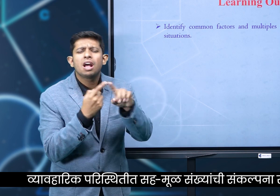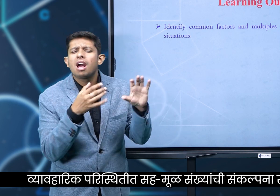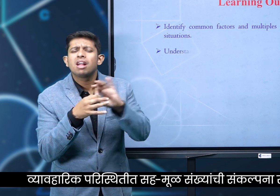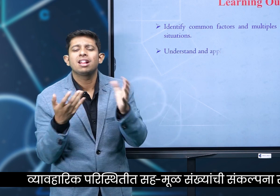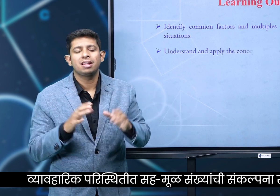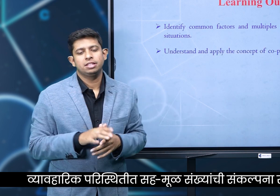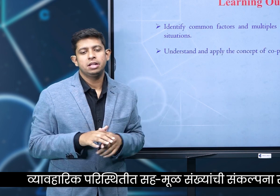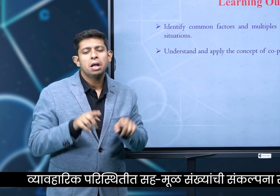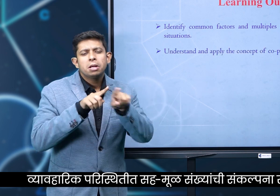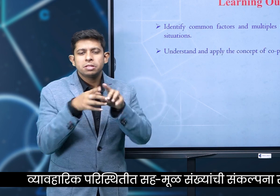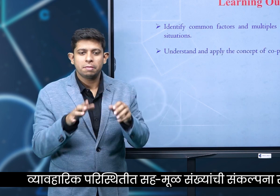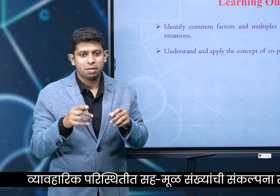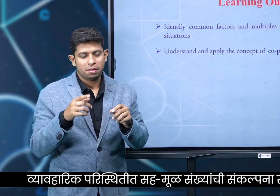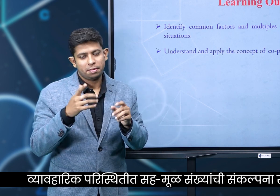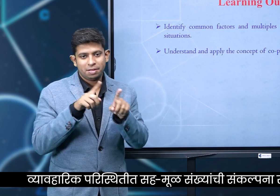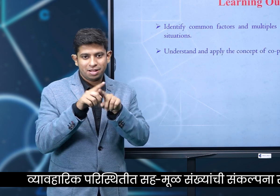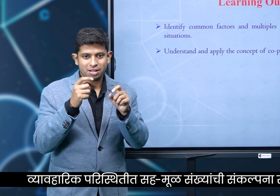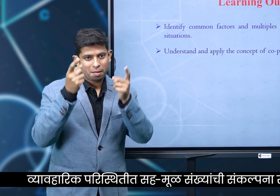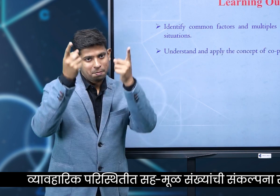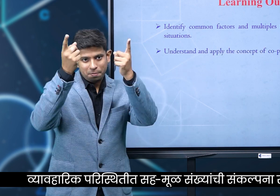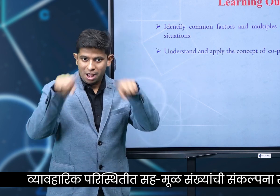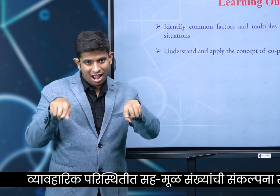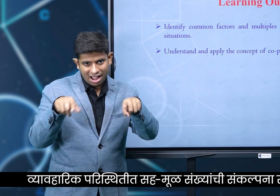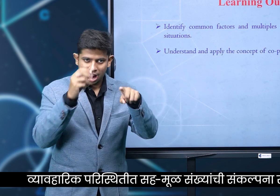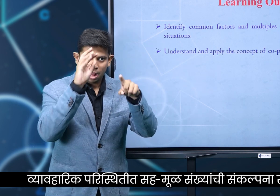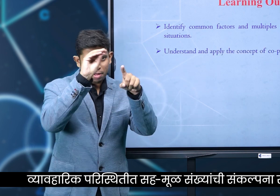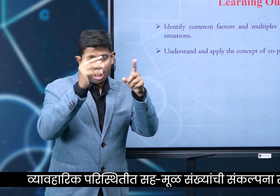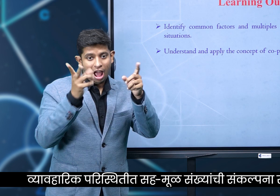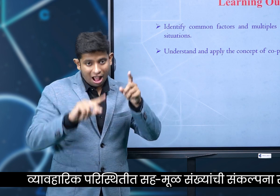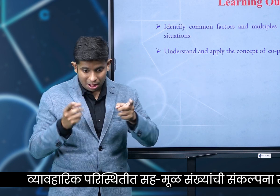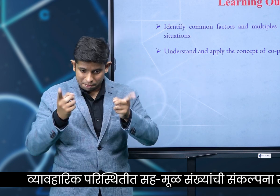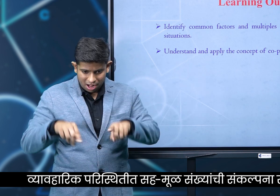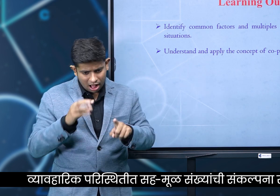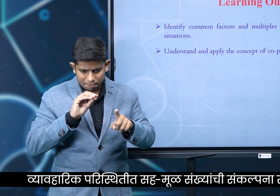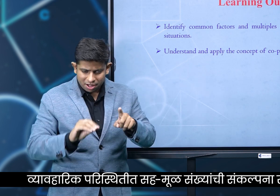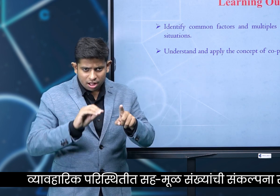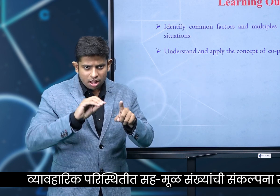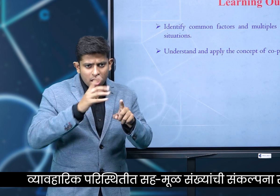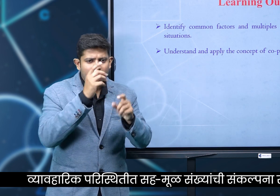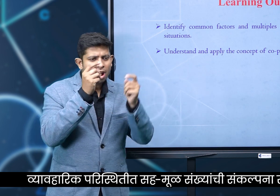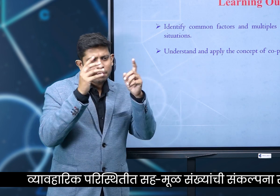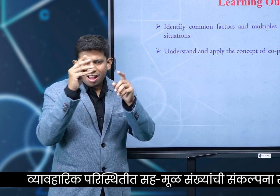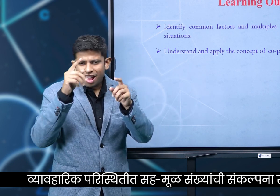व्यावहारिक परिस्थितीत सहमूळ संख्यांची संकल्पना समजून घ्या आणि ती लागू करा.